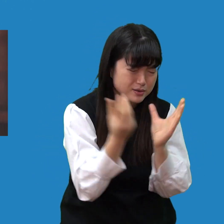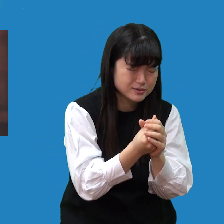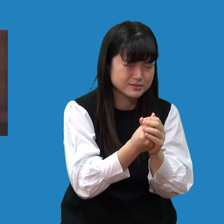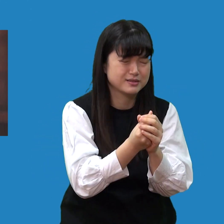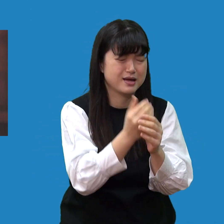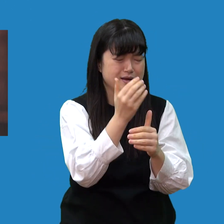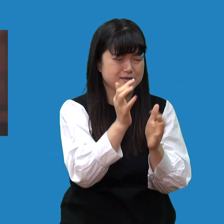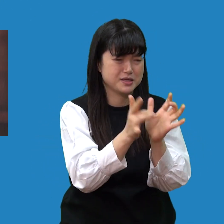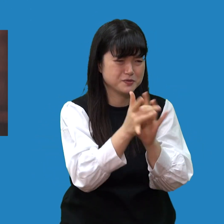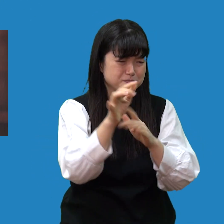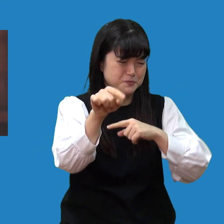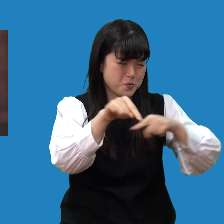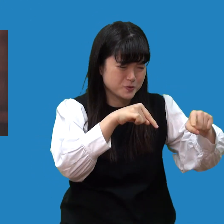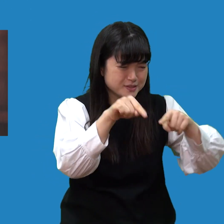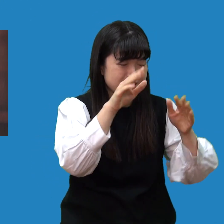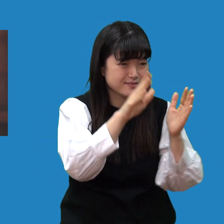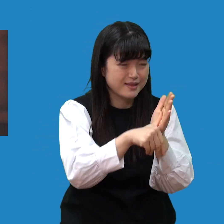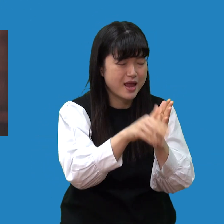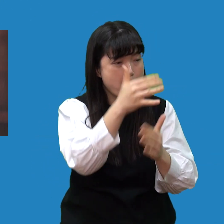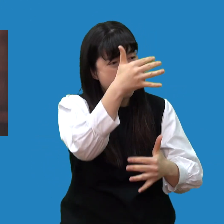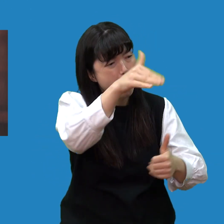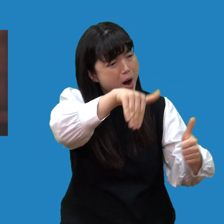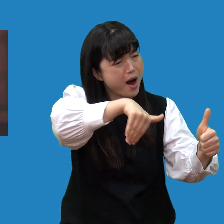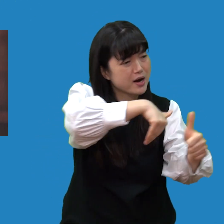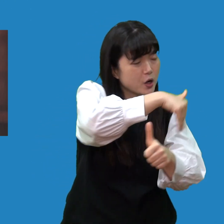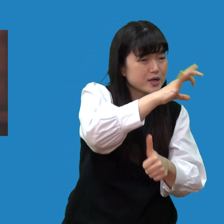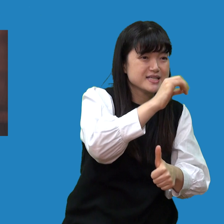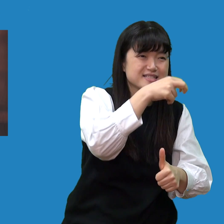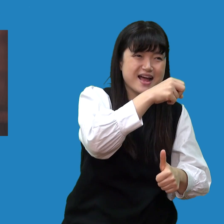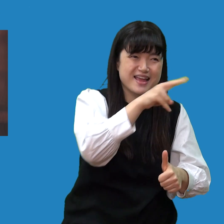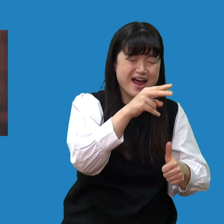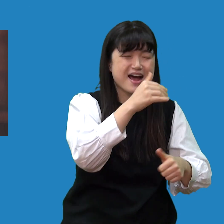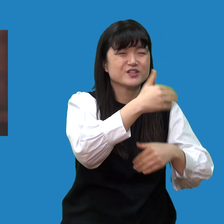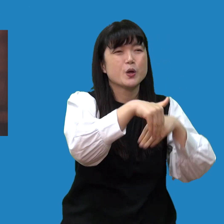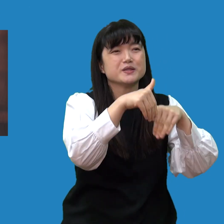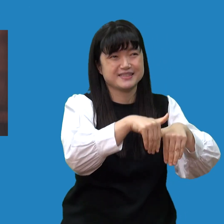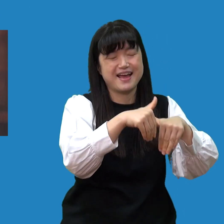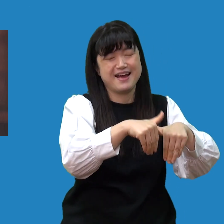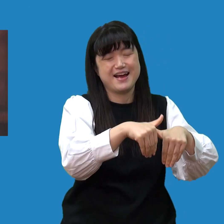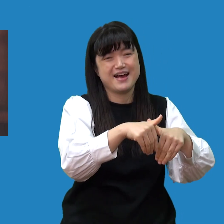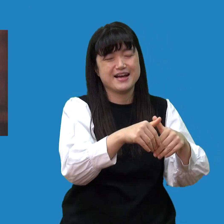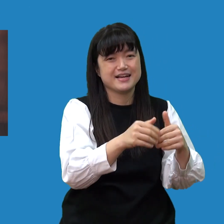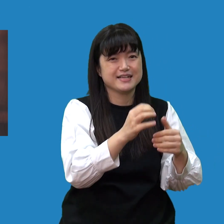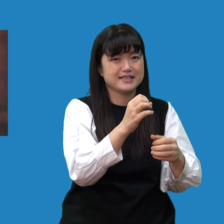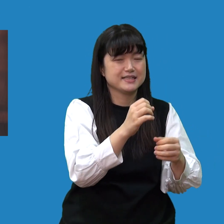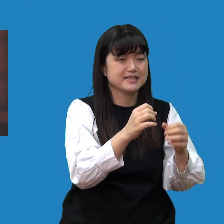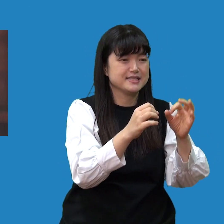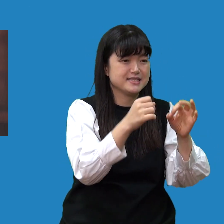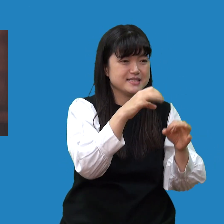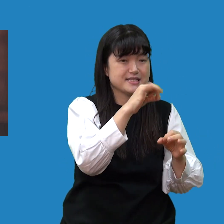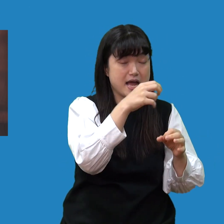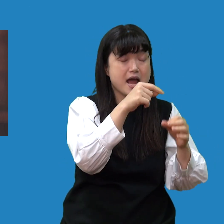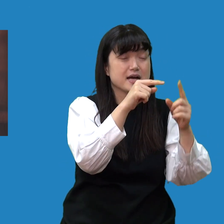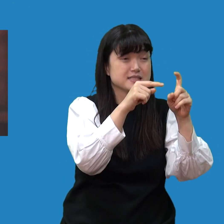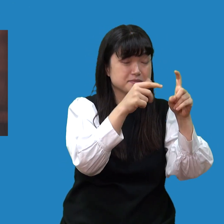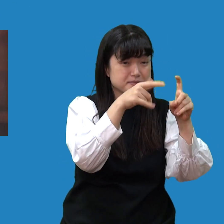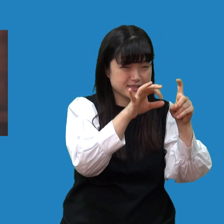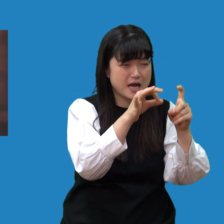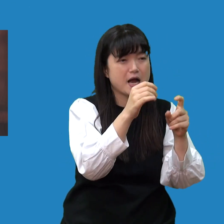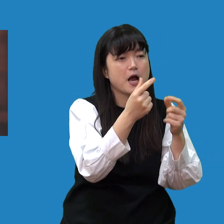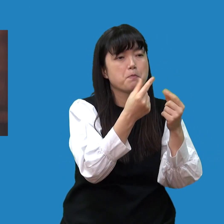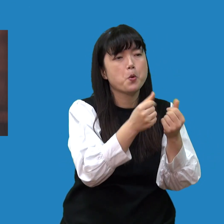것을 통치할 그때의 광경을 이사야 선지자가 이사야 11장 6절이야